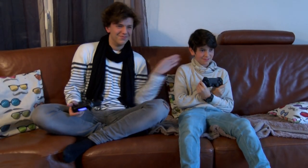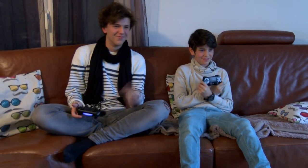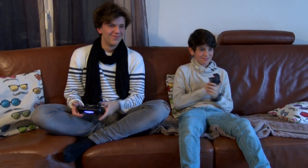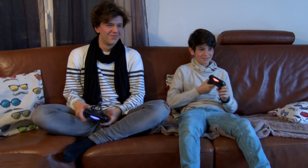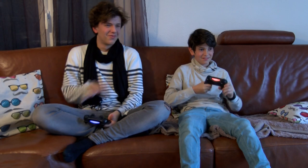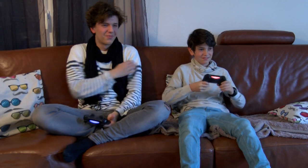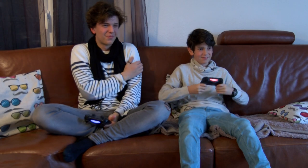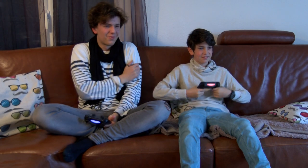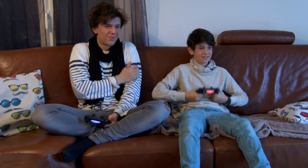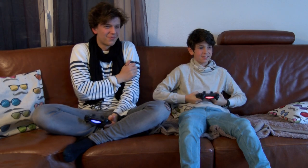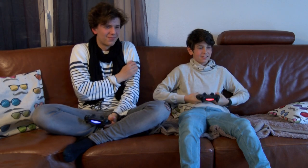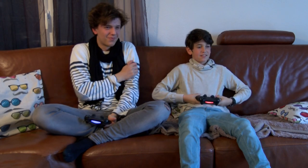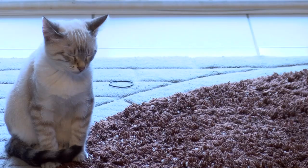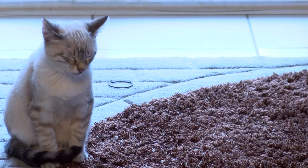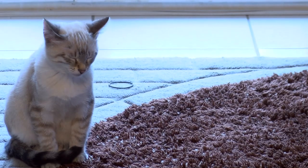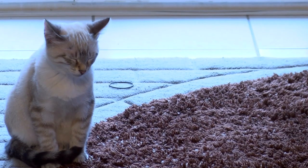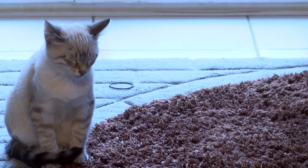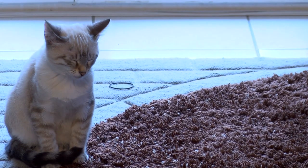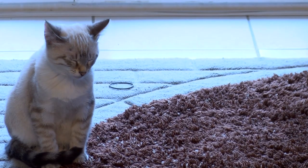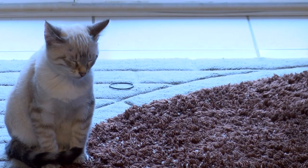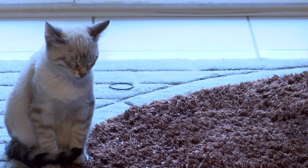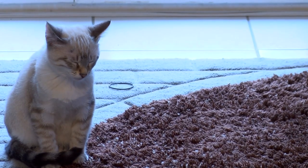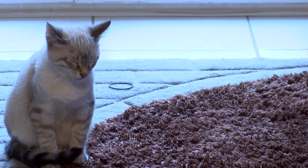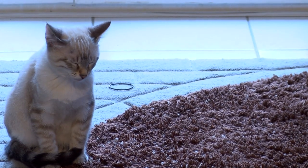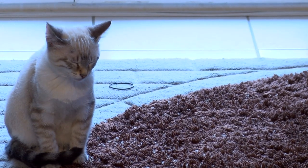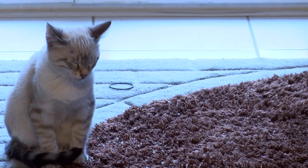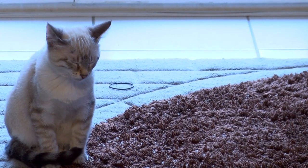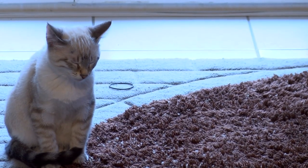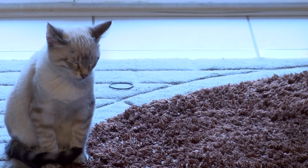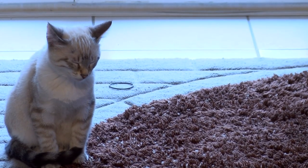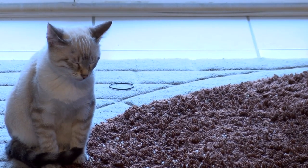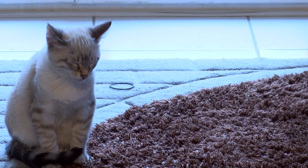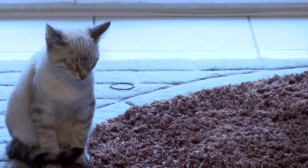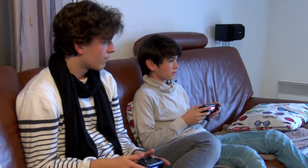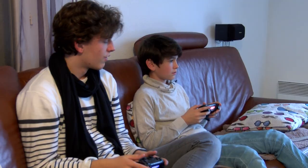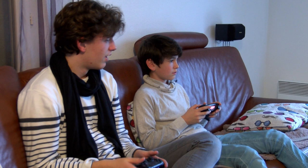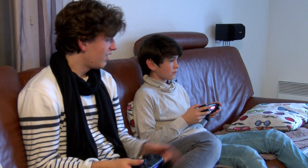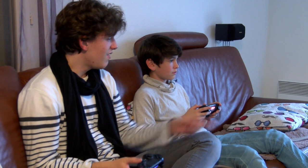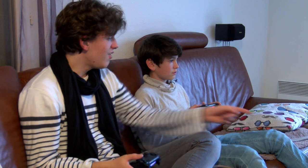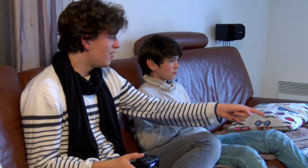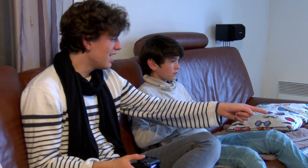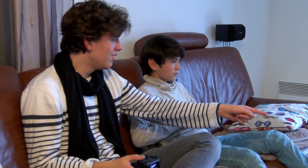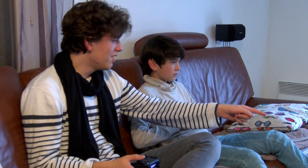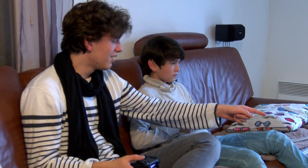appareils, il entend, c'est bon. Il n a plus d'enfants sourds, là. Il a des appareils. T'es venu chez les deux.